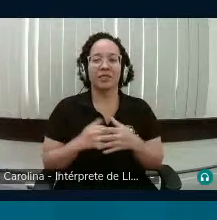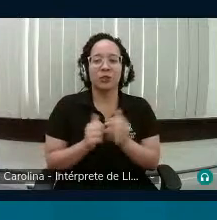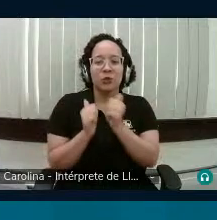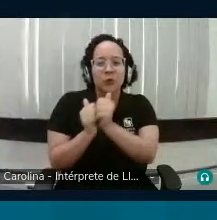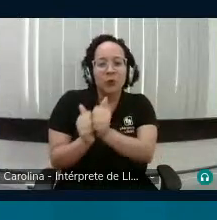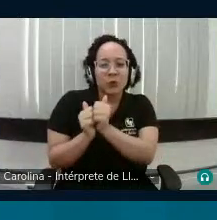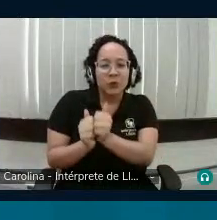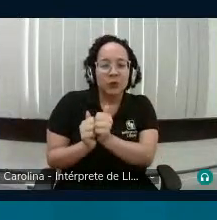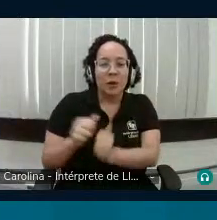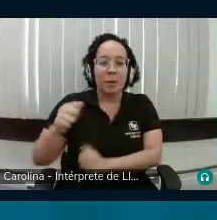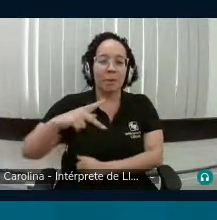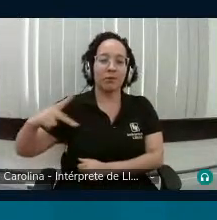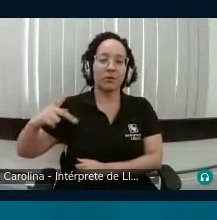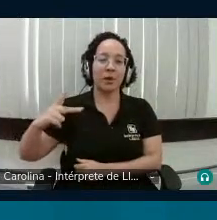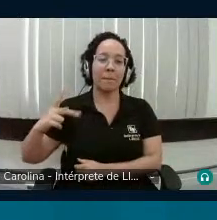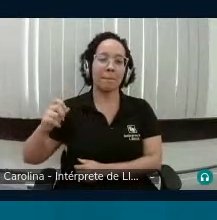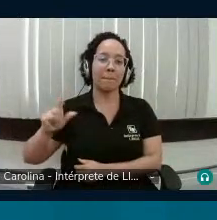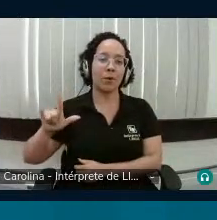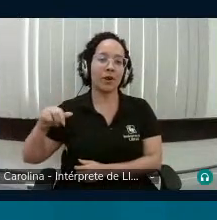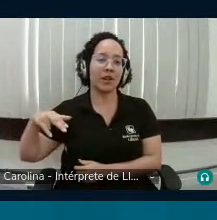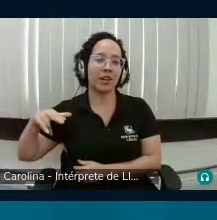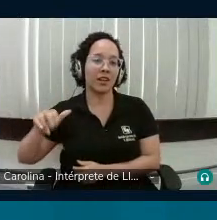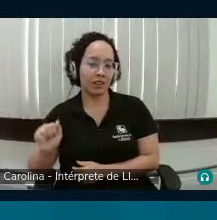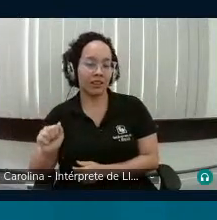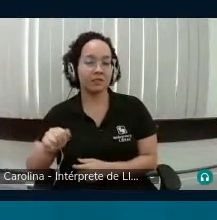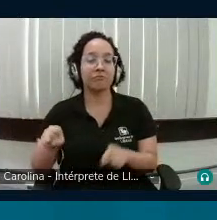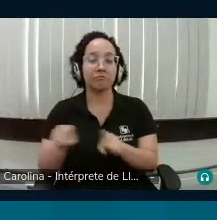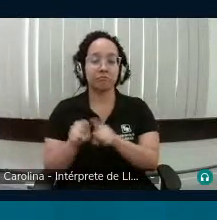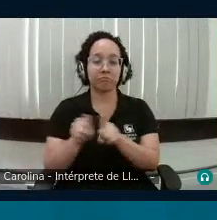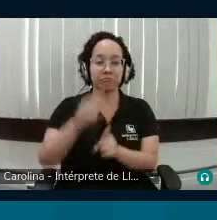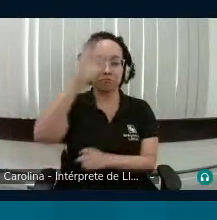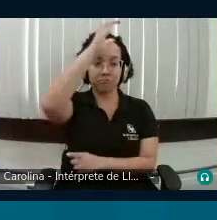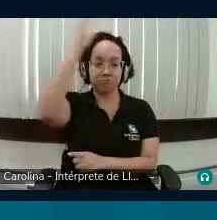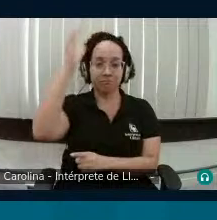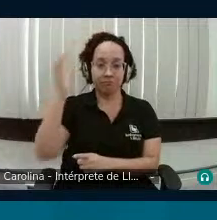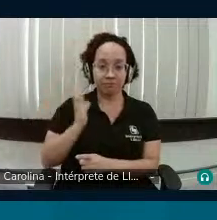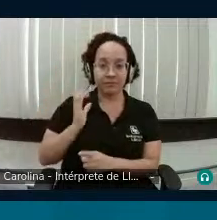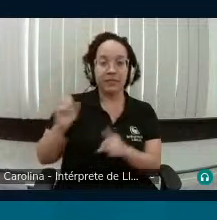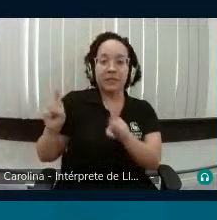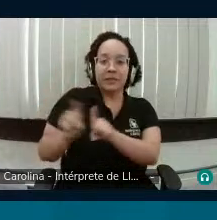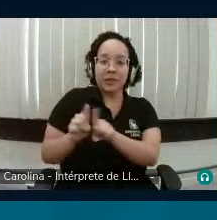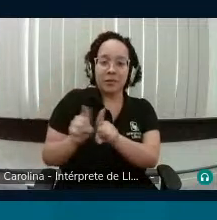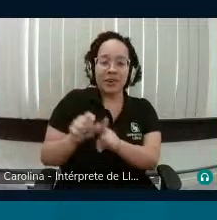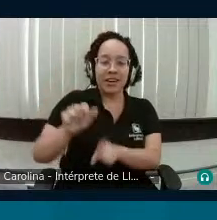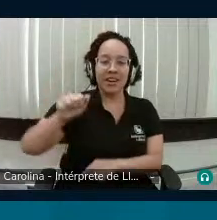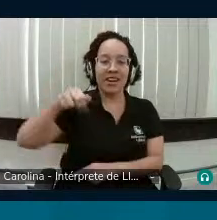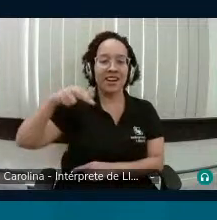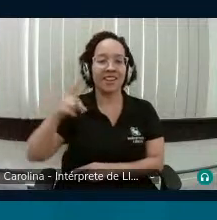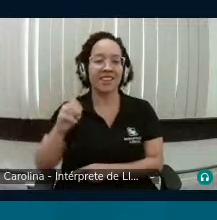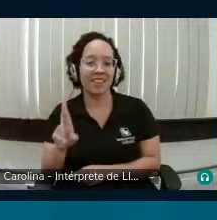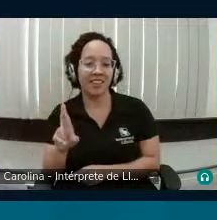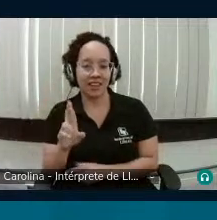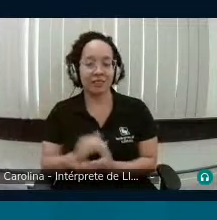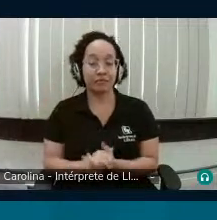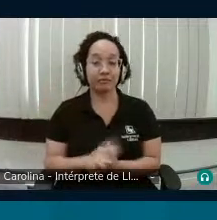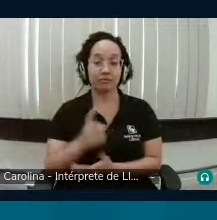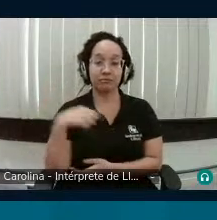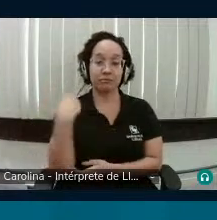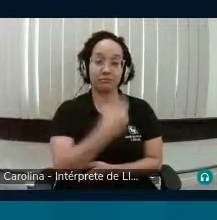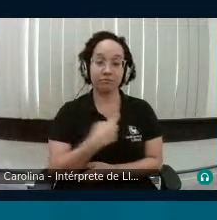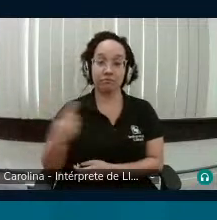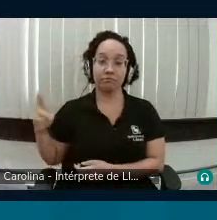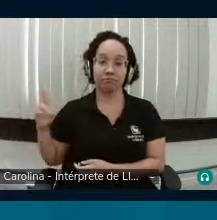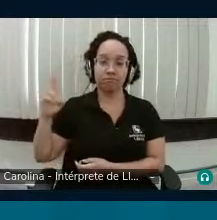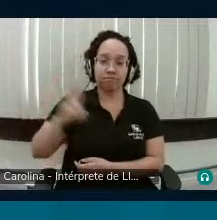Poliana, agora a Carolina e o André. Né, mas estamos aqui representando muitas pessoas que se